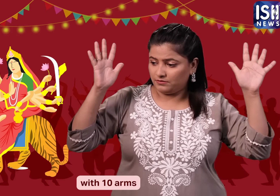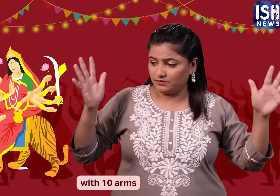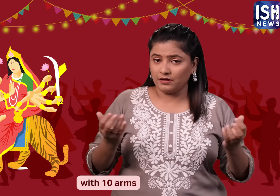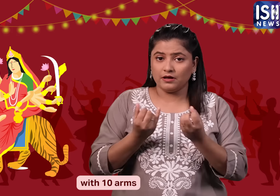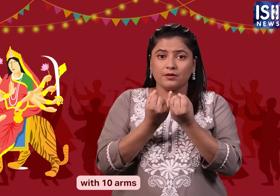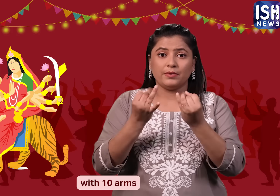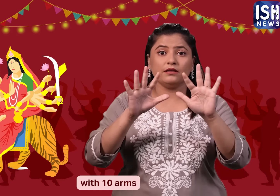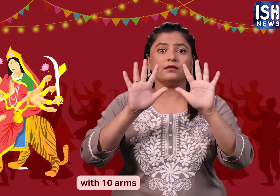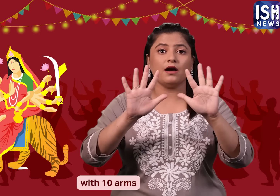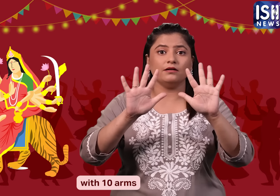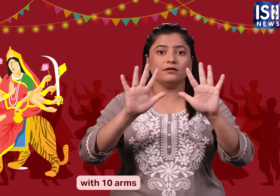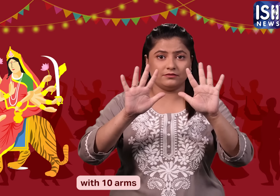उनकी 10 भुजाओं में